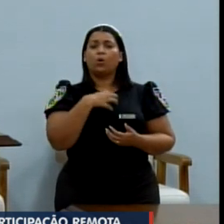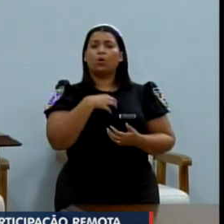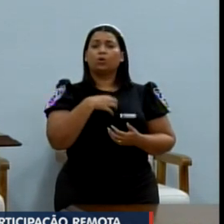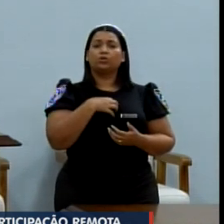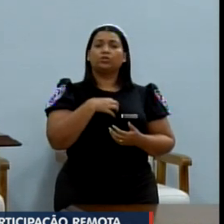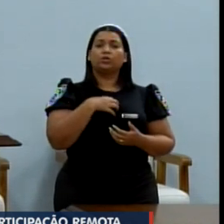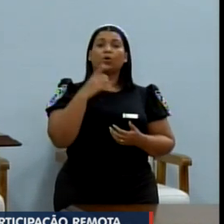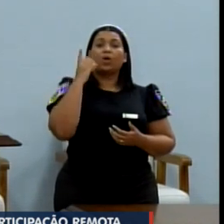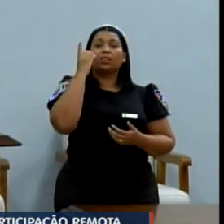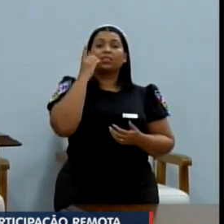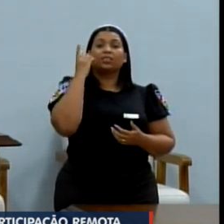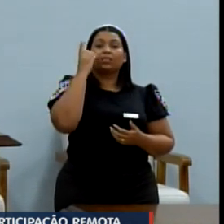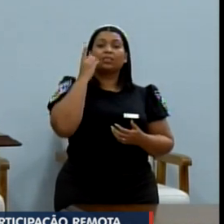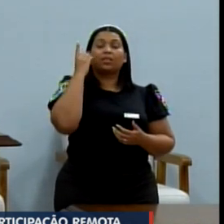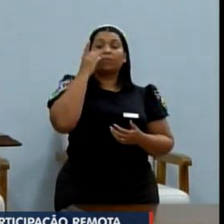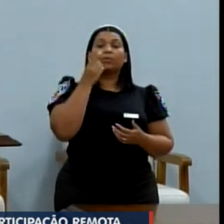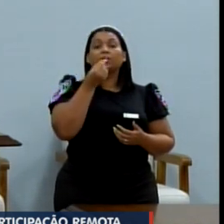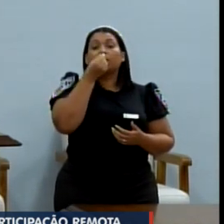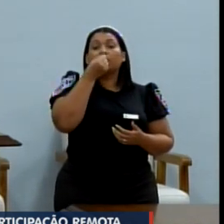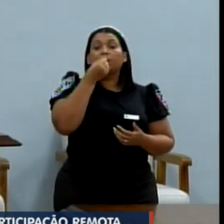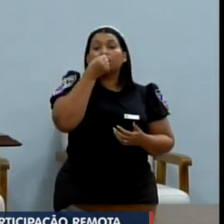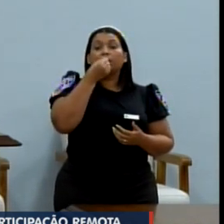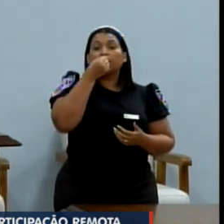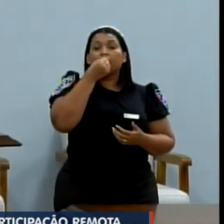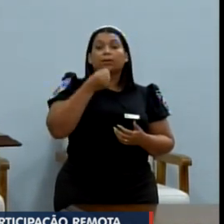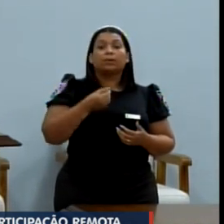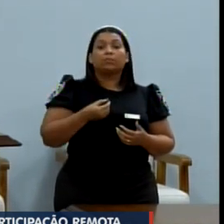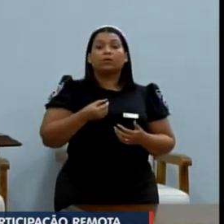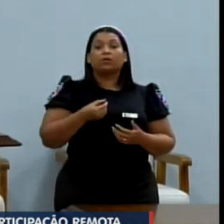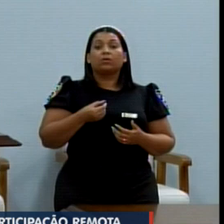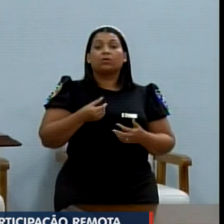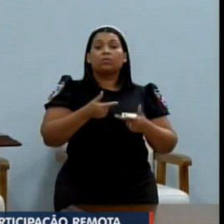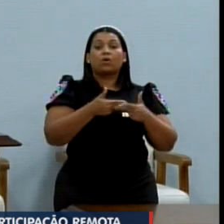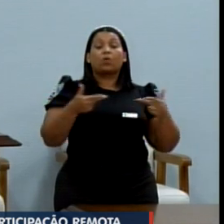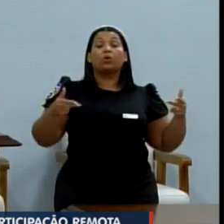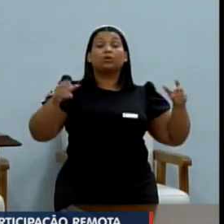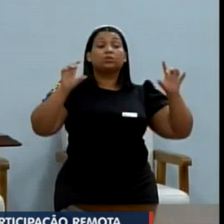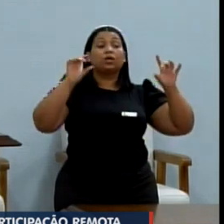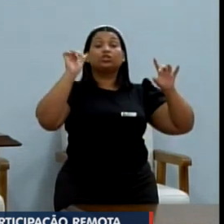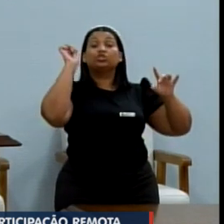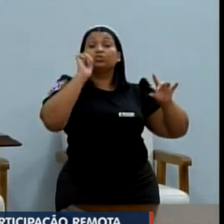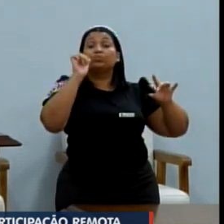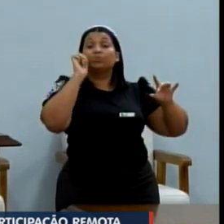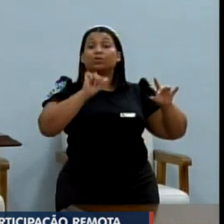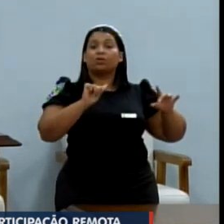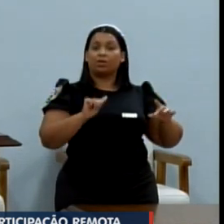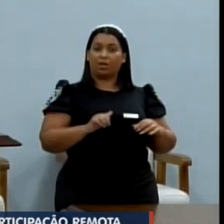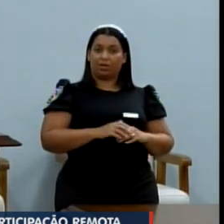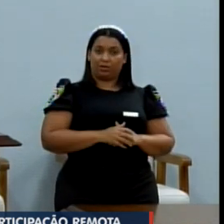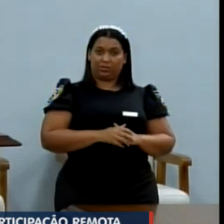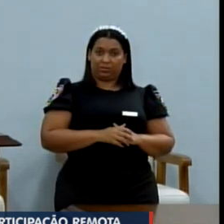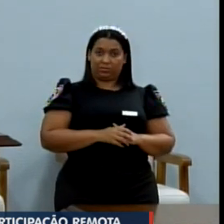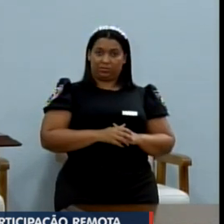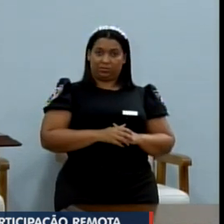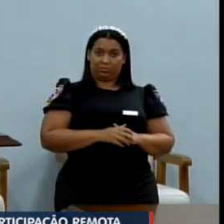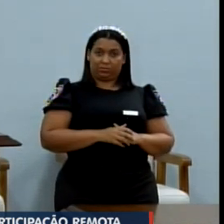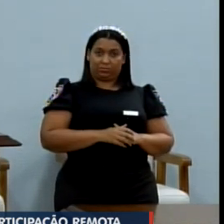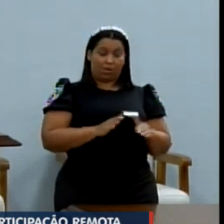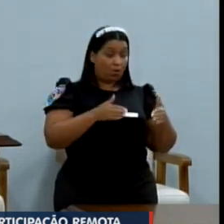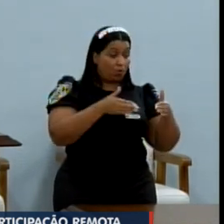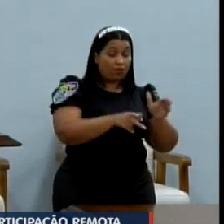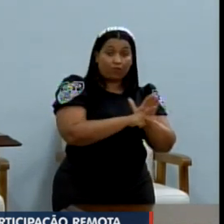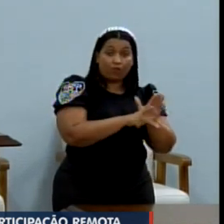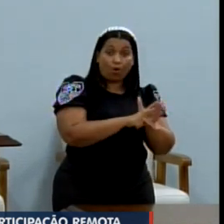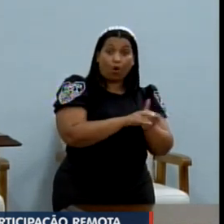o deputado Itamar Borges foi tratado num evento de mulheres no conselho de mulheres eu fiz requerimentos um requerimento aqui pro